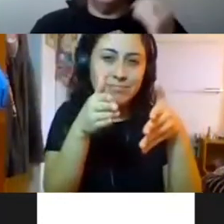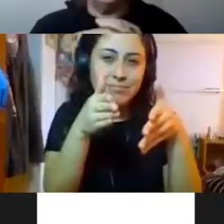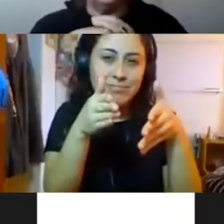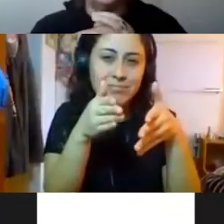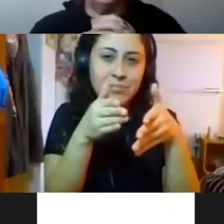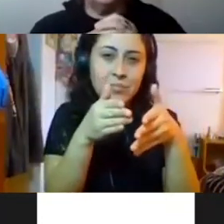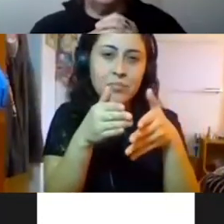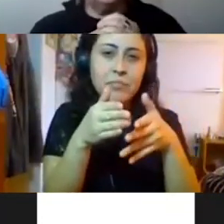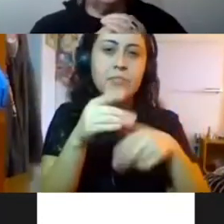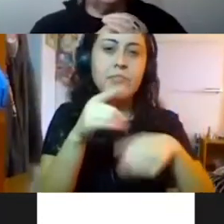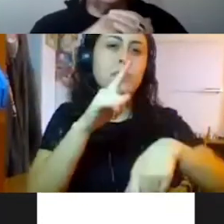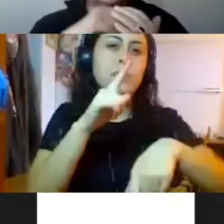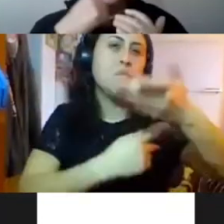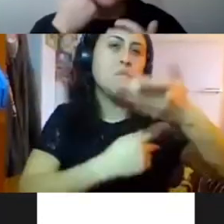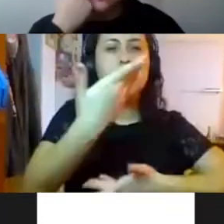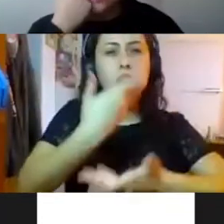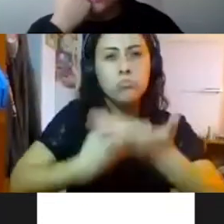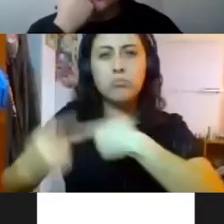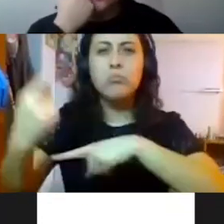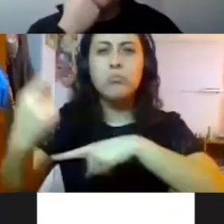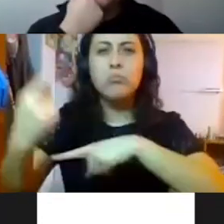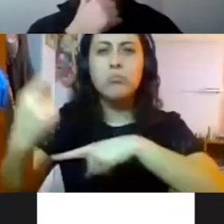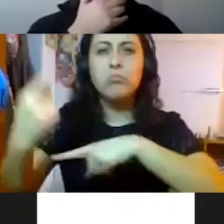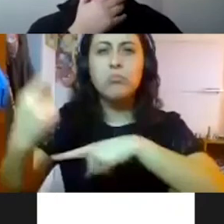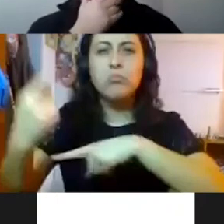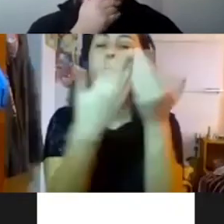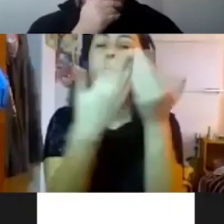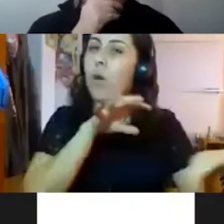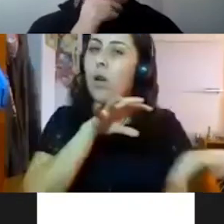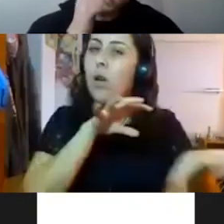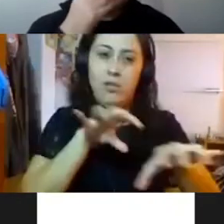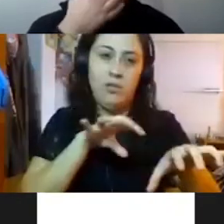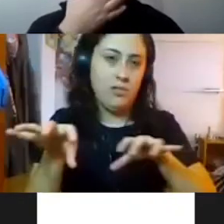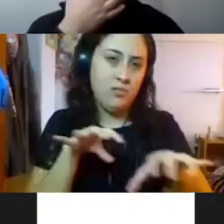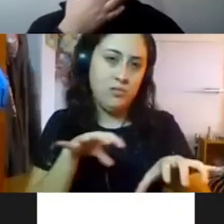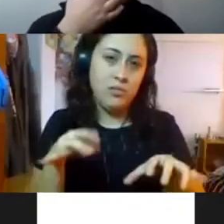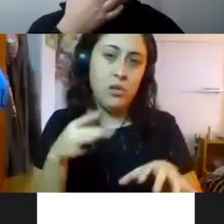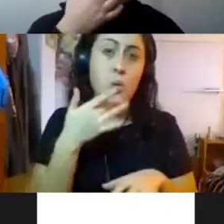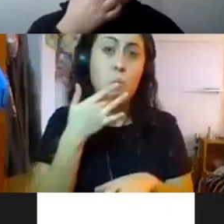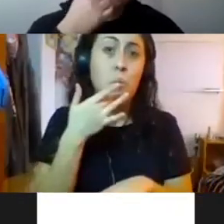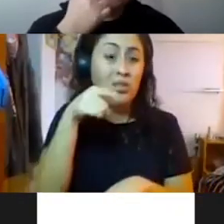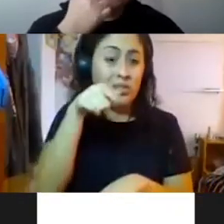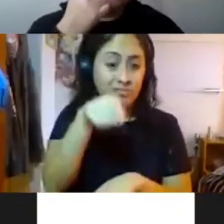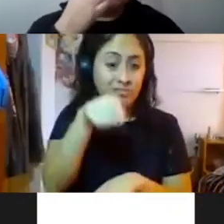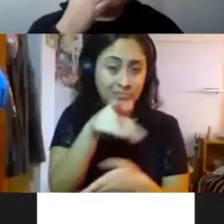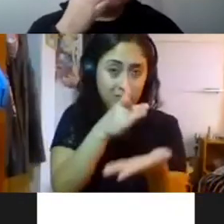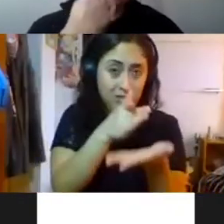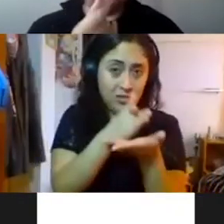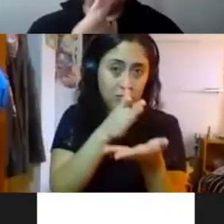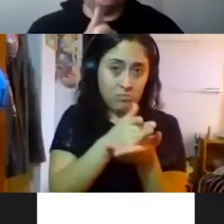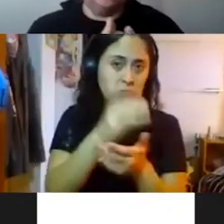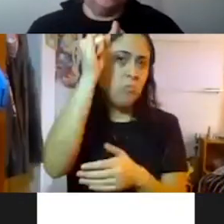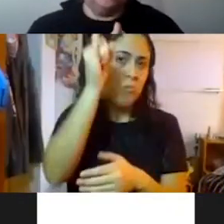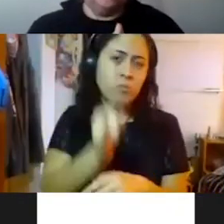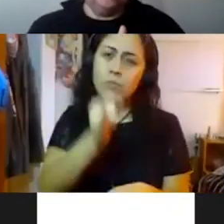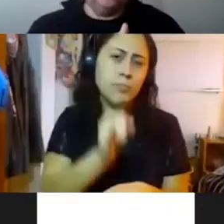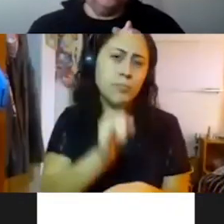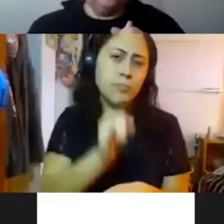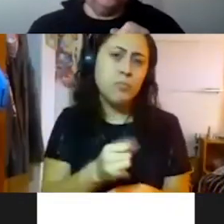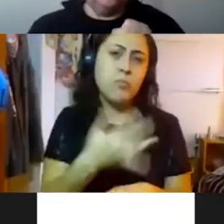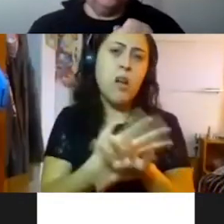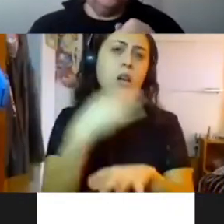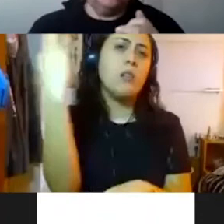tener espacio para conversar de cualquier cosa, porque nosotros en la escuela solemos tener reuniones